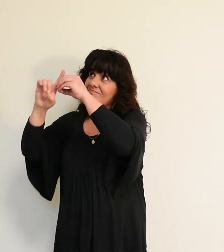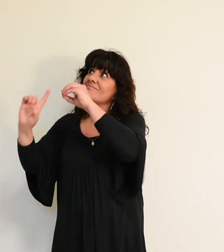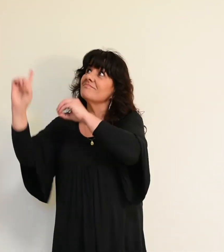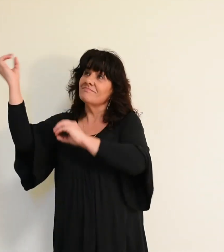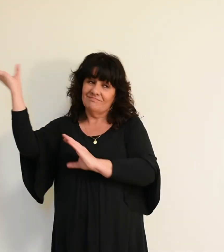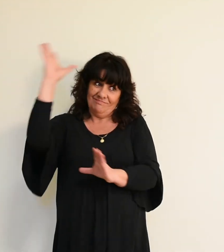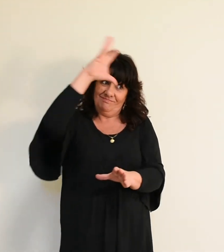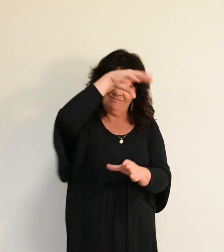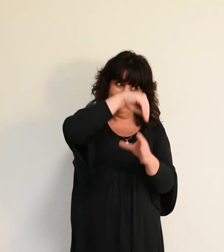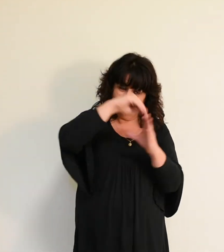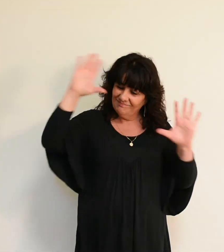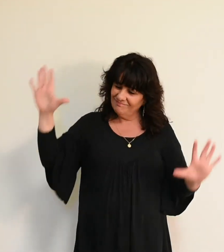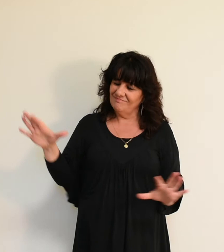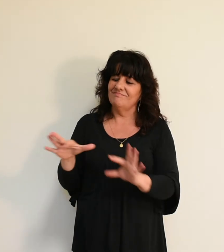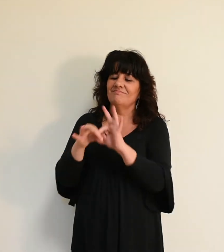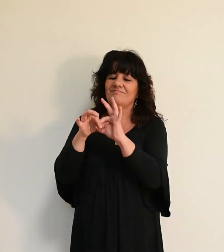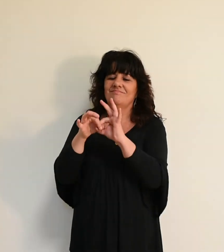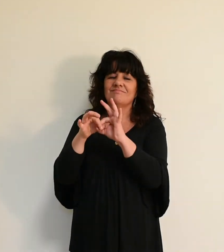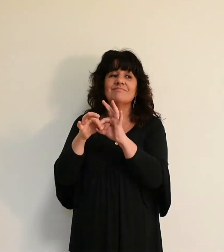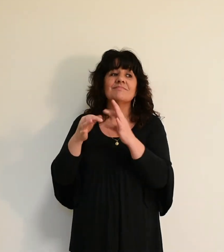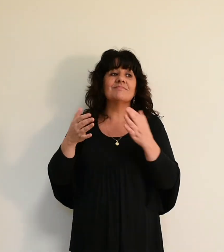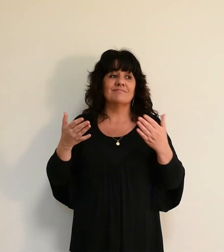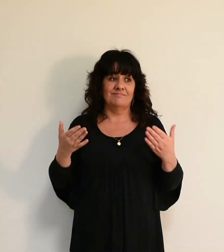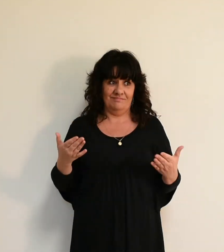voilà comment nous reconnaissons ce qu'il demeure en nous,